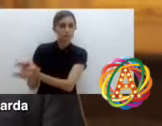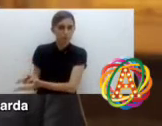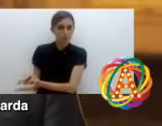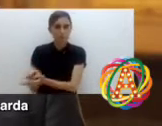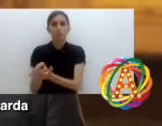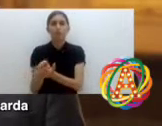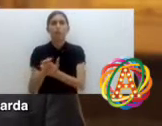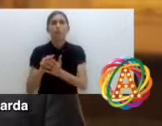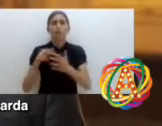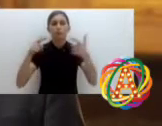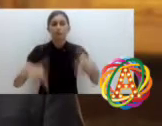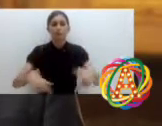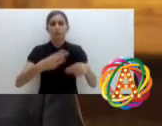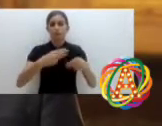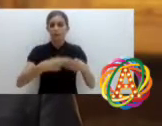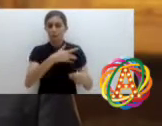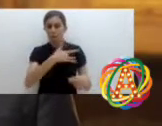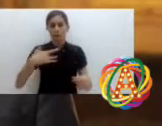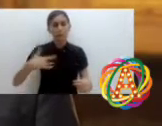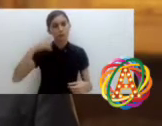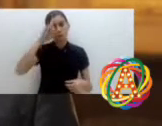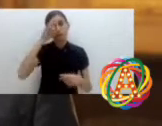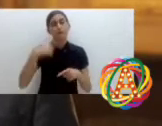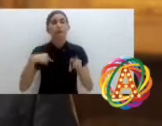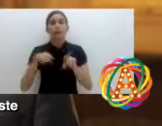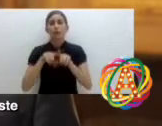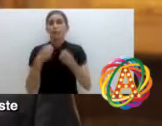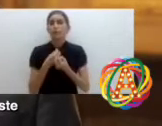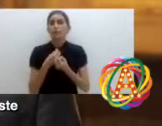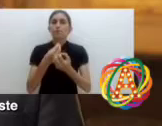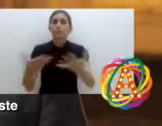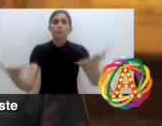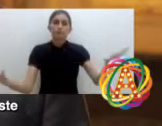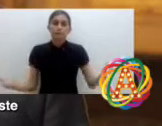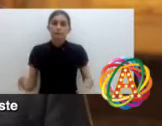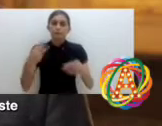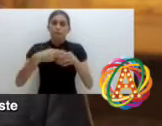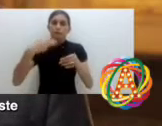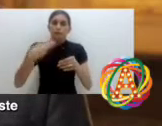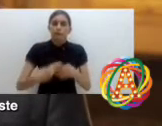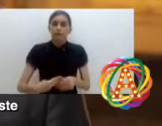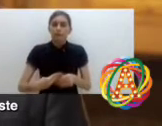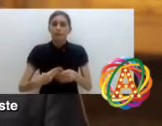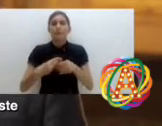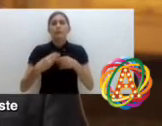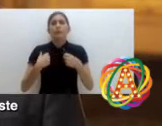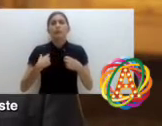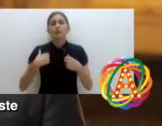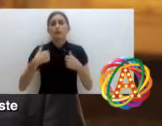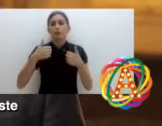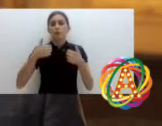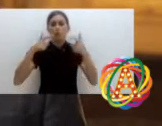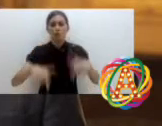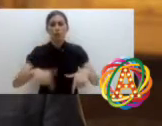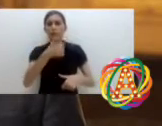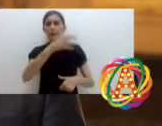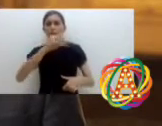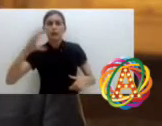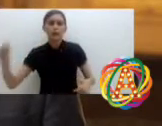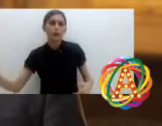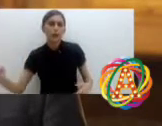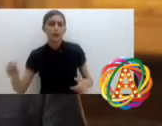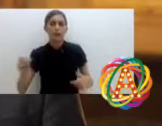de leitos de retaguarda nos serviços municipais de saúde. Iremos distribuir nos municípios do Agreste